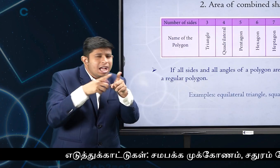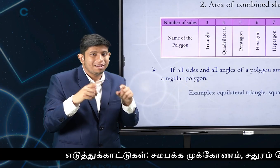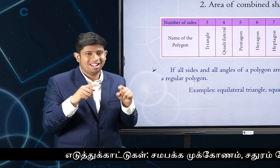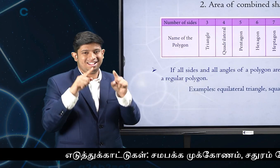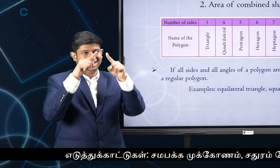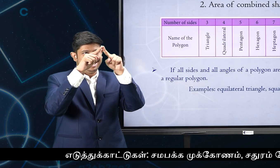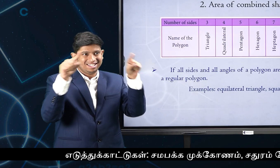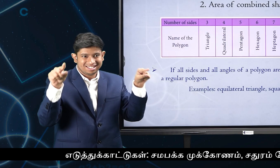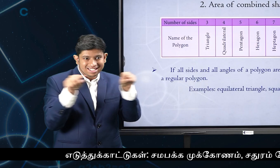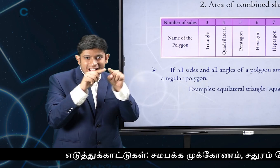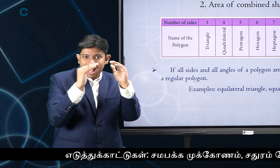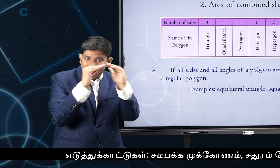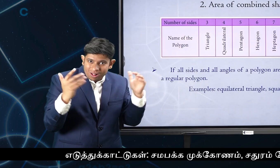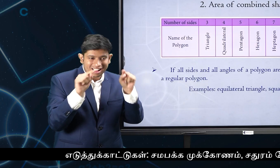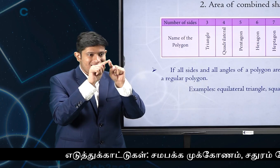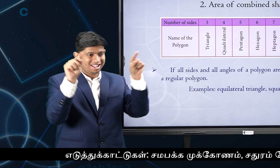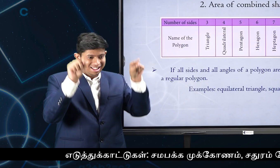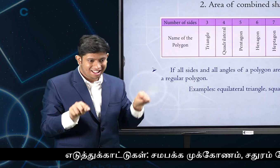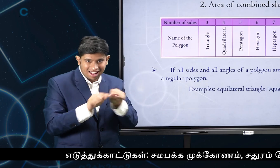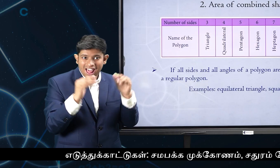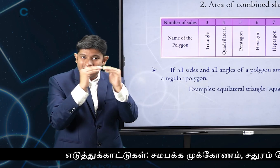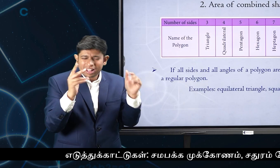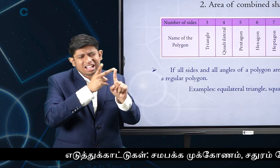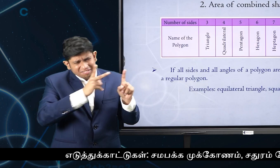எடுத்துக்காட்டுகள்: சமபக்க முக்கோணம், சதுரம் போன்றவை.